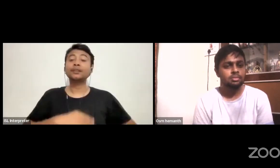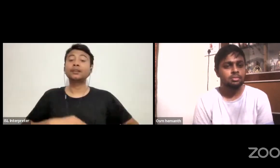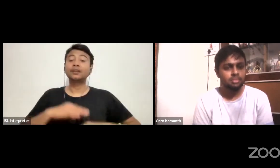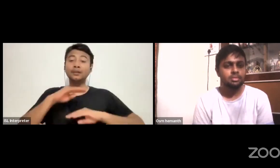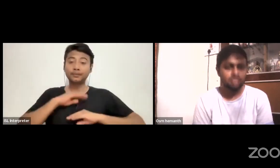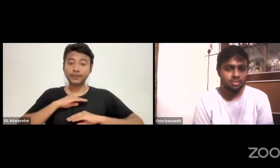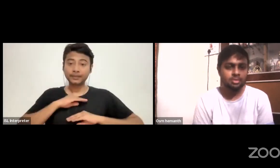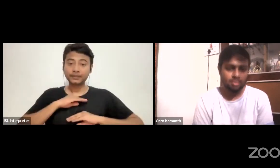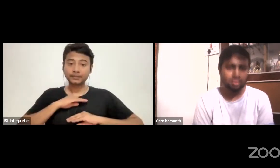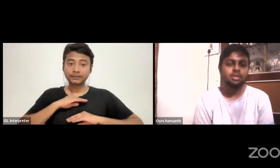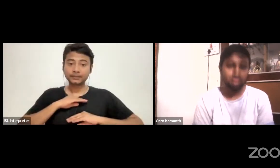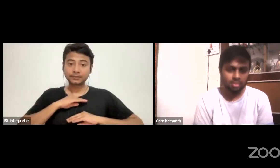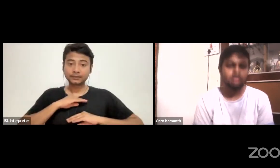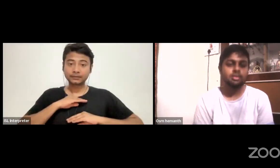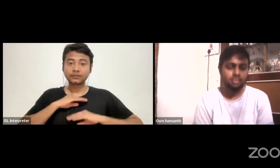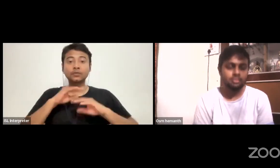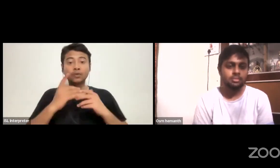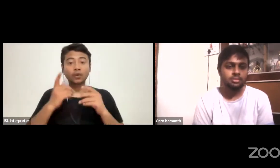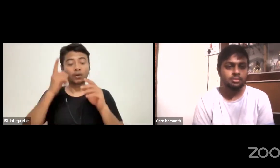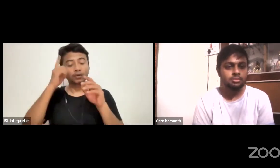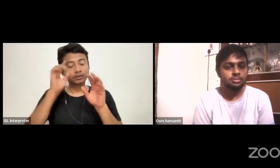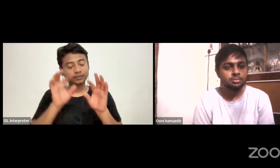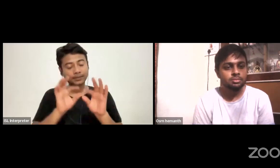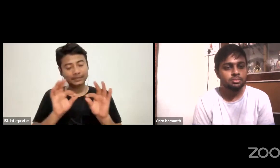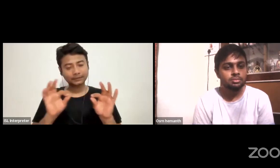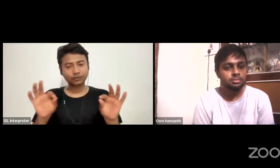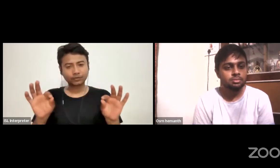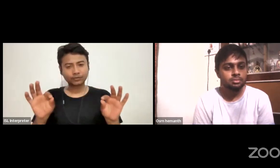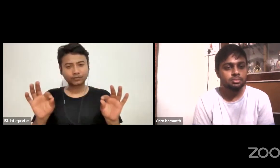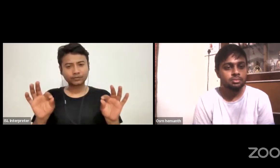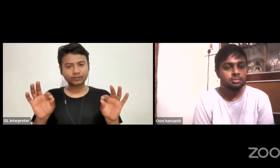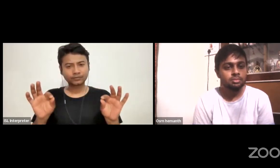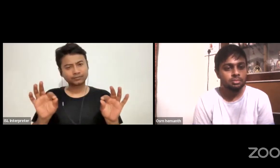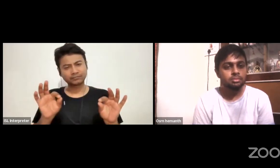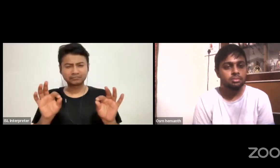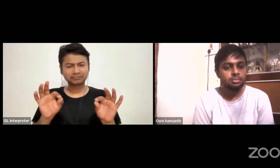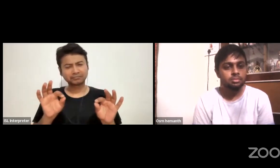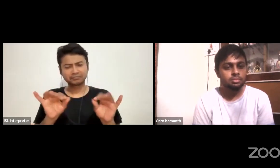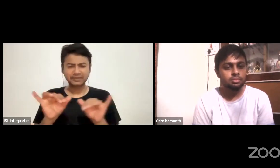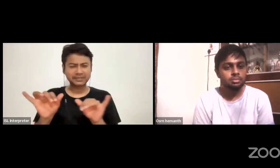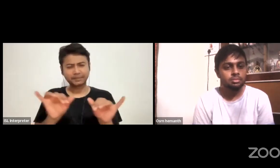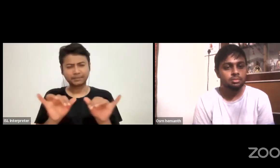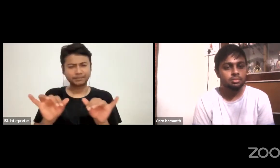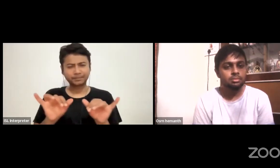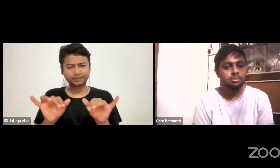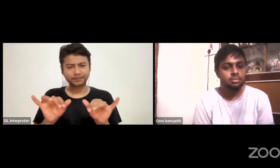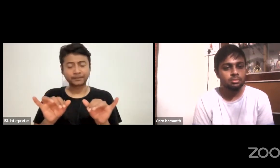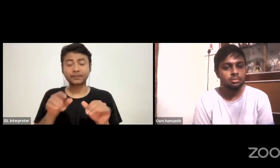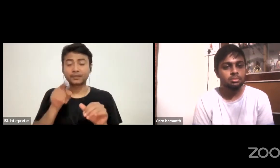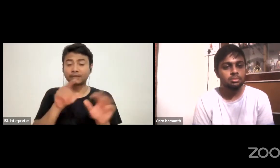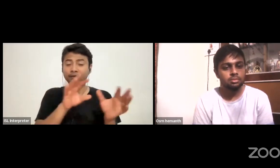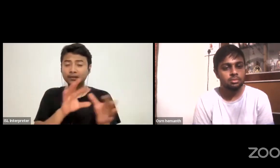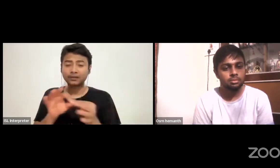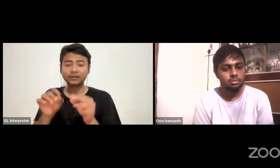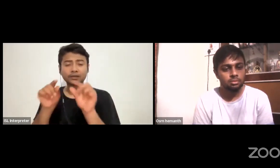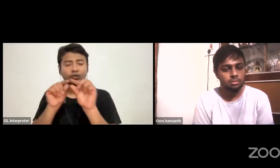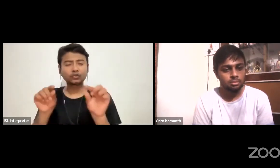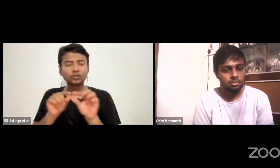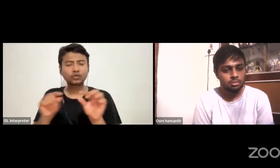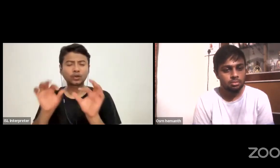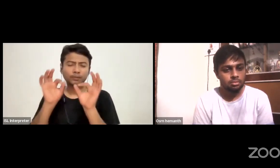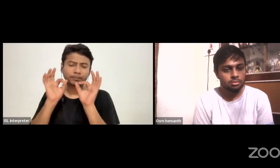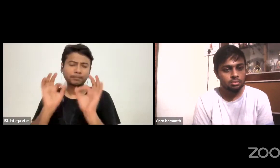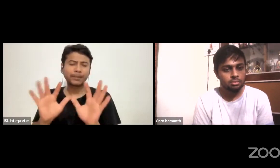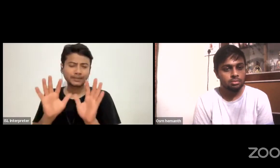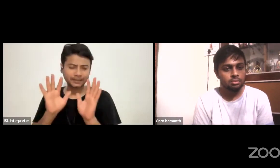हैं, भोक्ता राम यज्ञ तपसाम सर्वलोक महेश्वरम। भगवान अपने बारे में बता रहे हैं कि मैं क्या हूं,